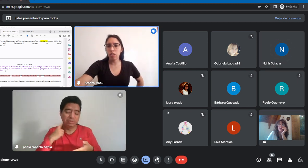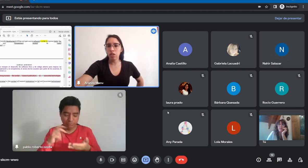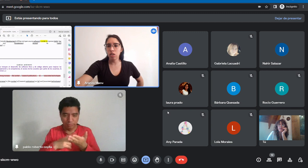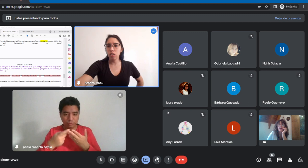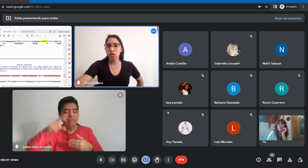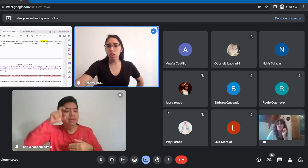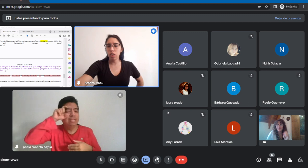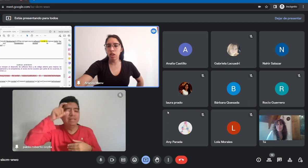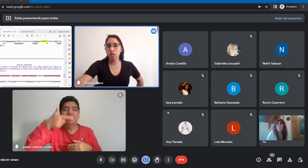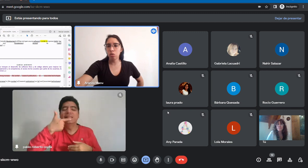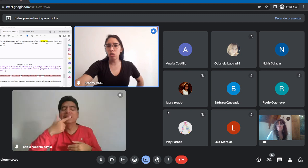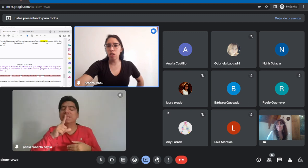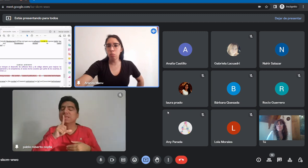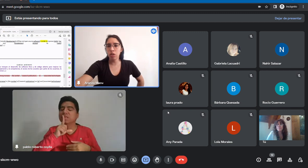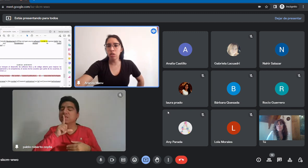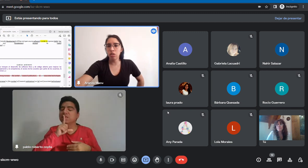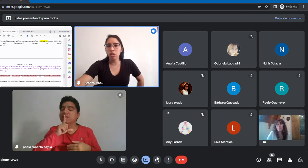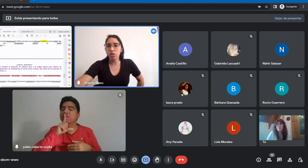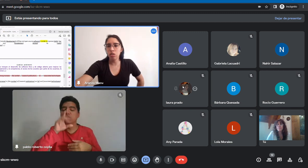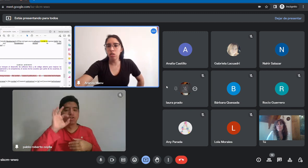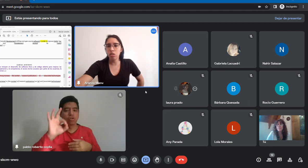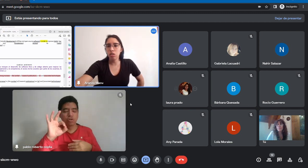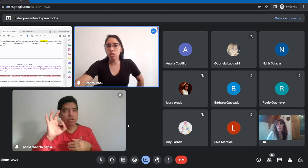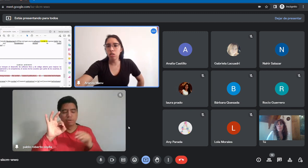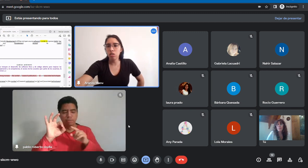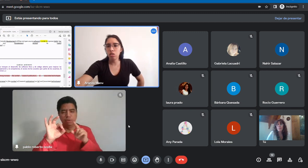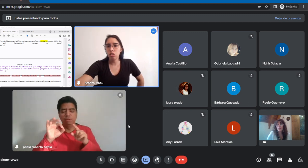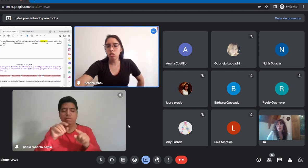La palabra there. La traducción en español